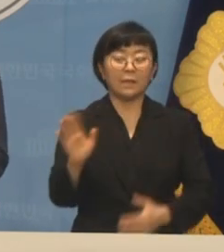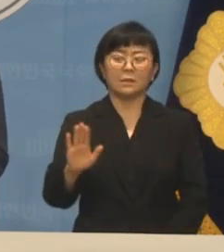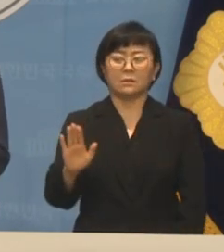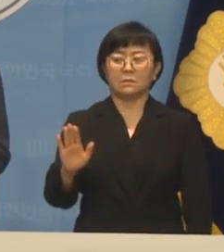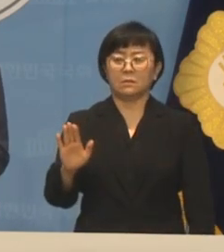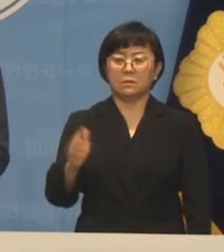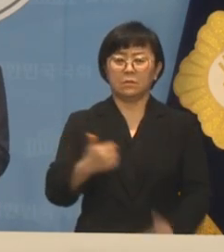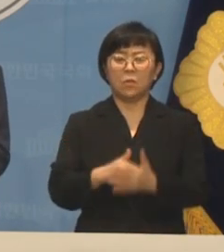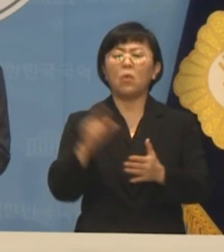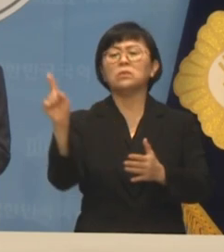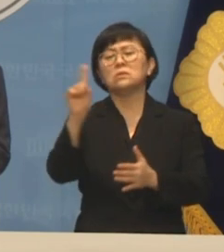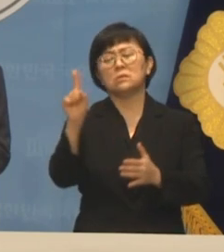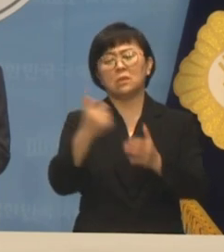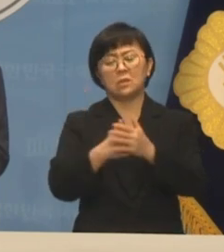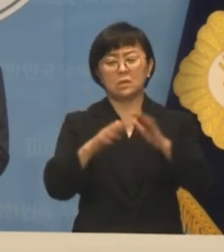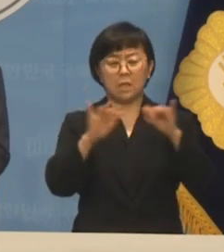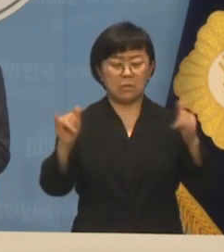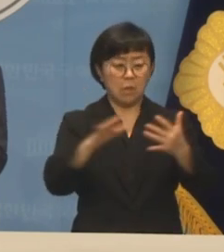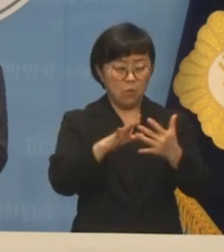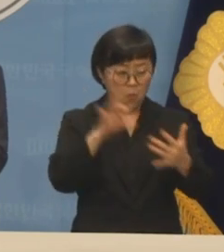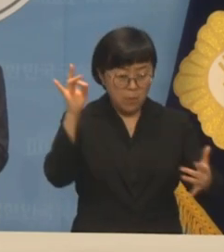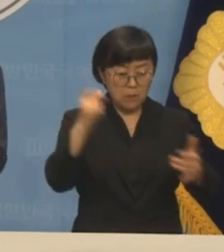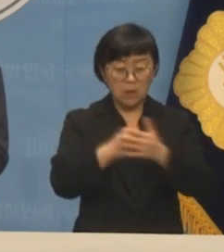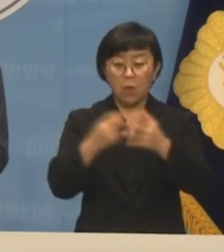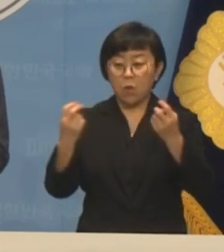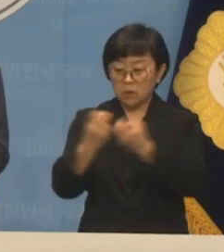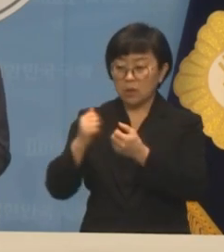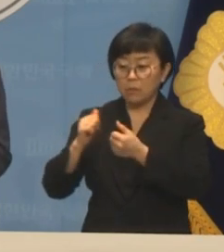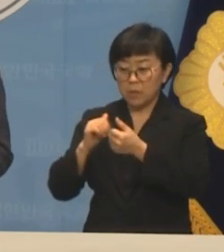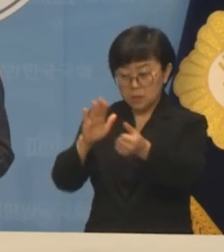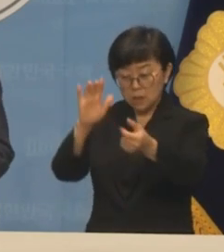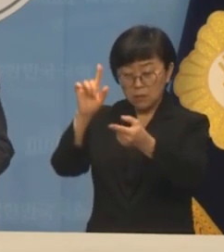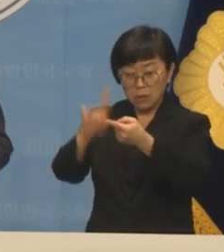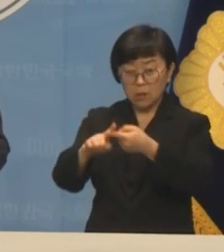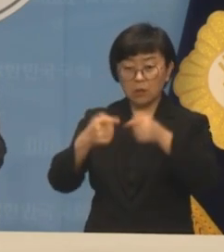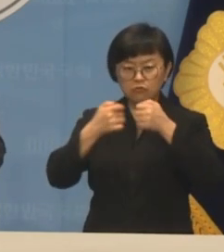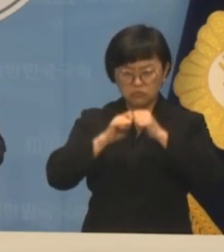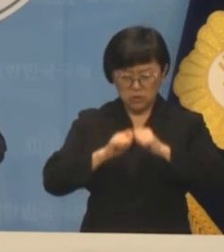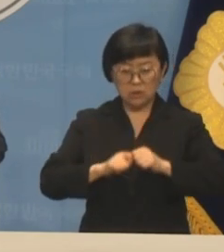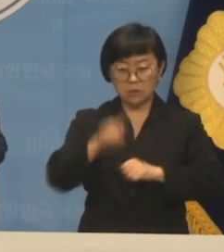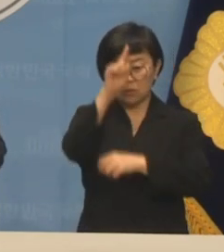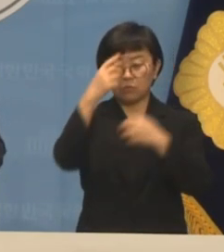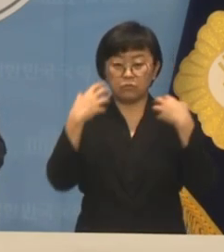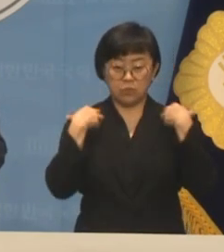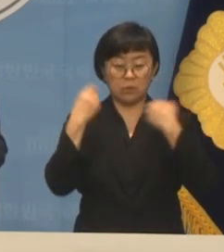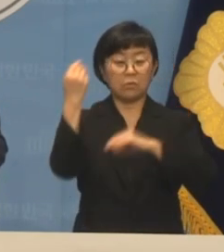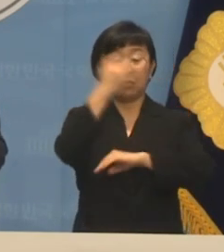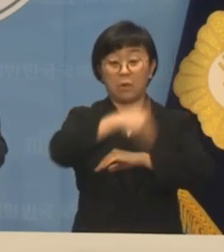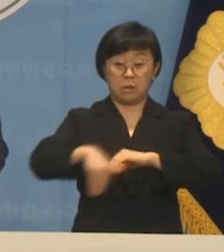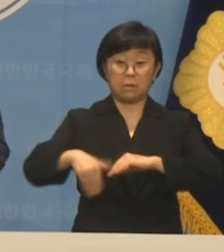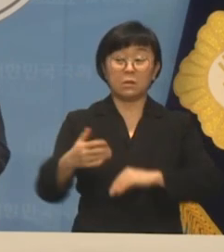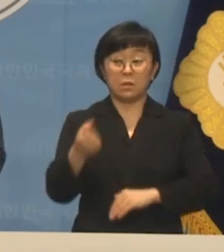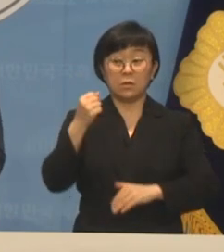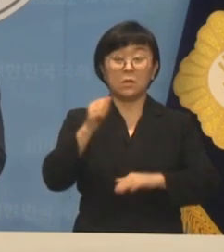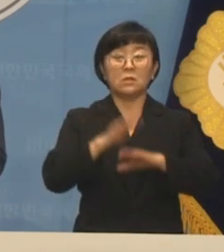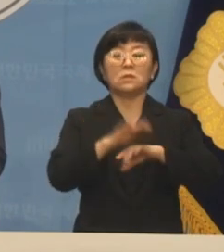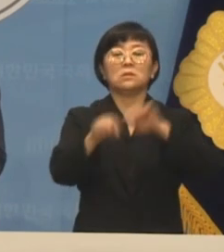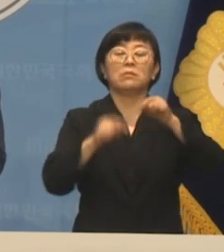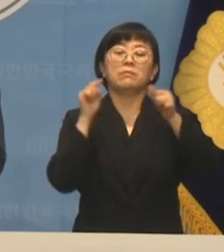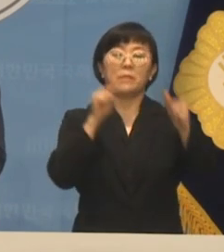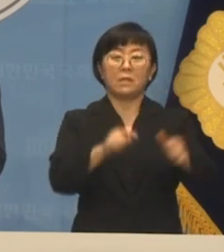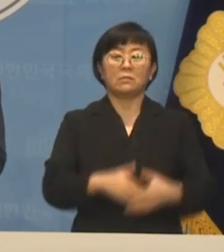아니라 어떤 인력을 뽑아서 어떻게 배치할 건가에 대한 정부가 계획을 갖고 실천하라는